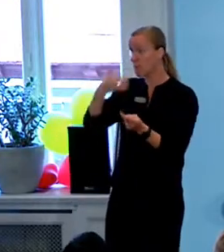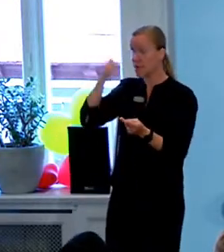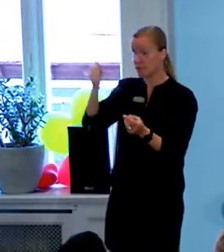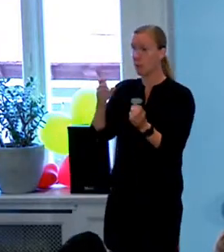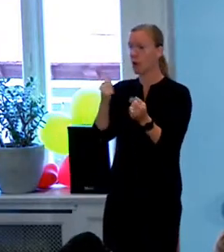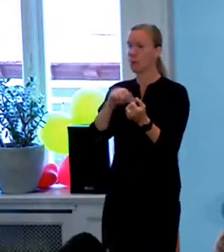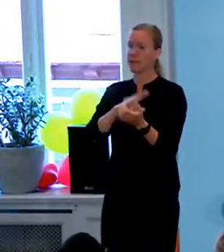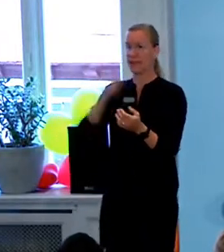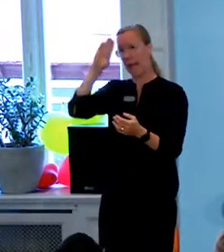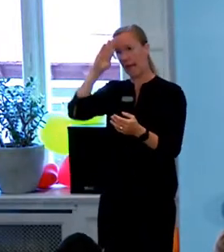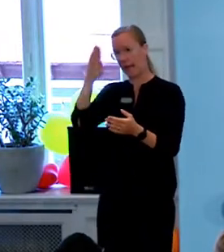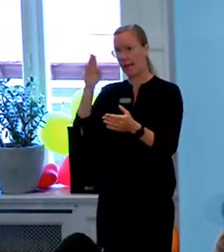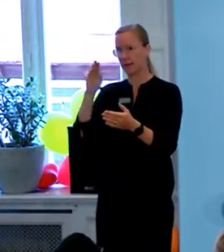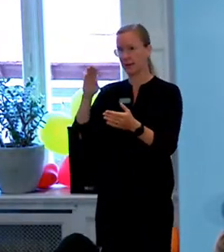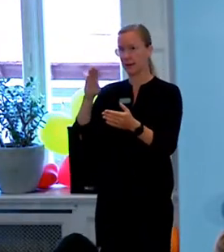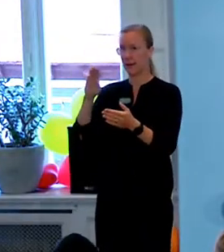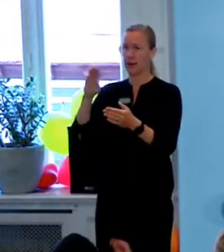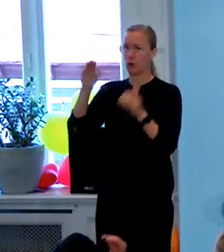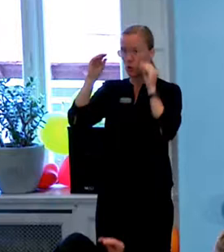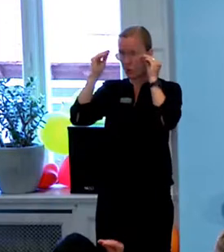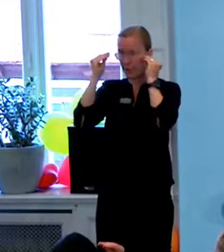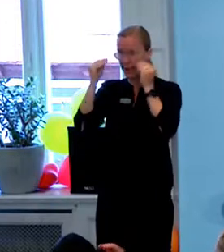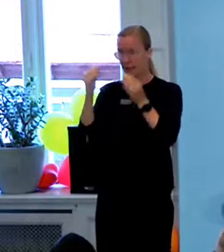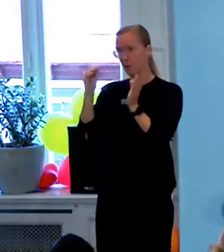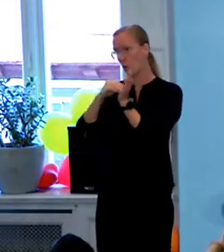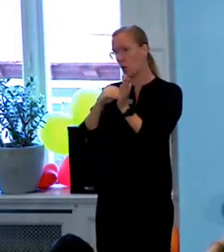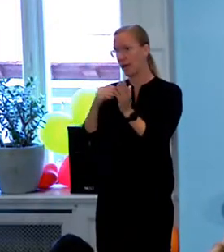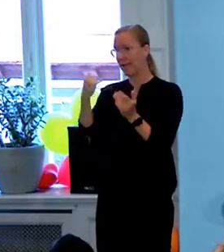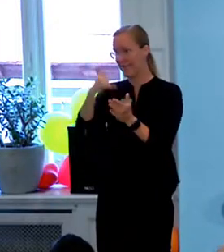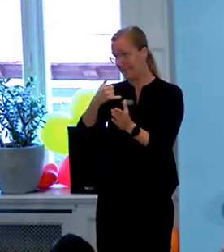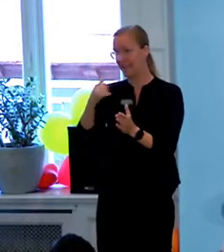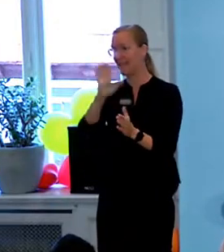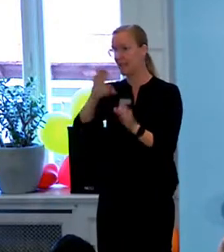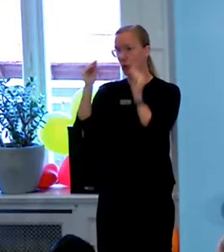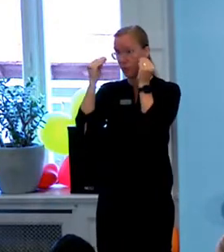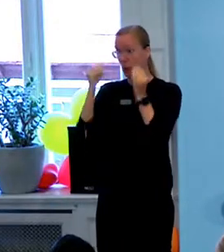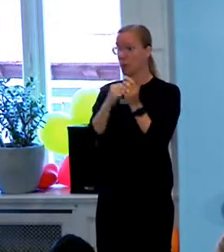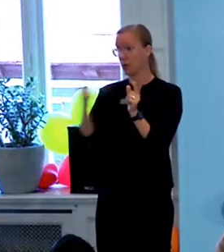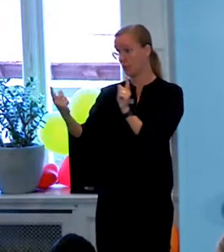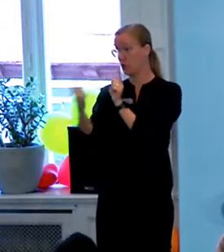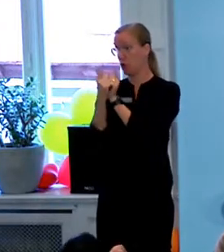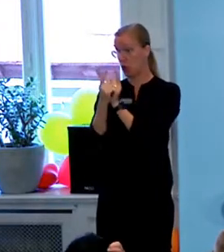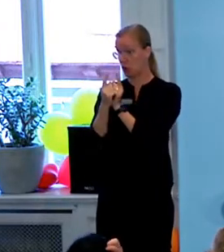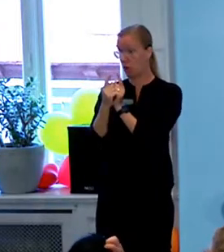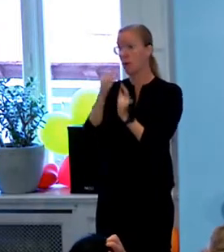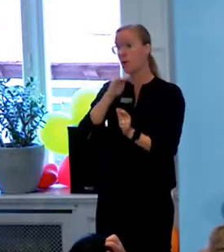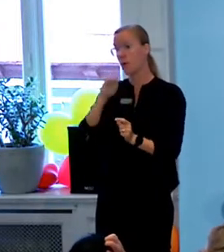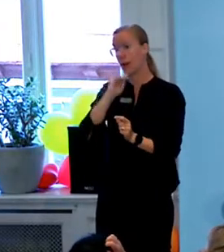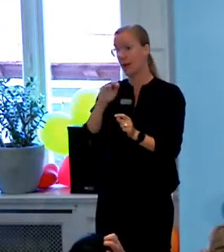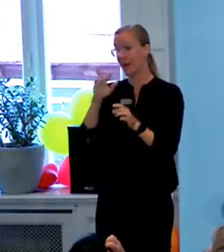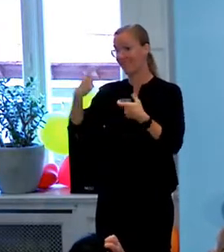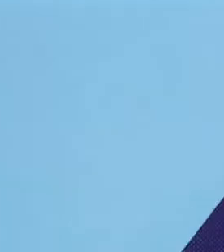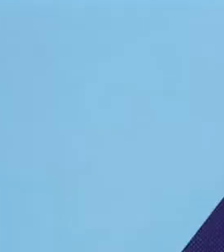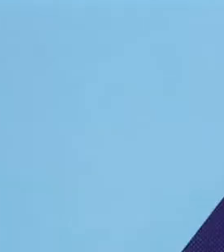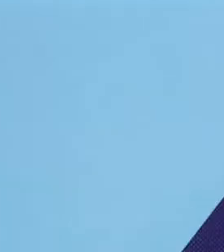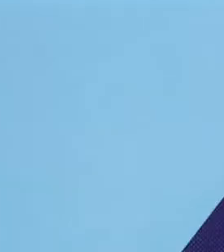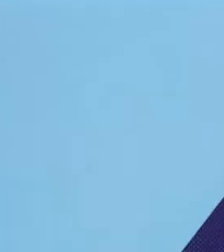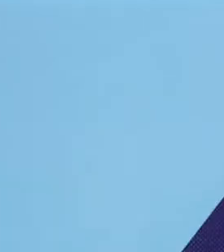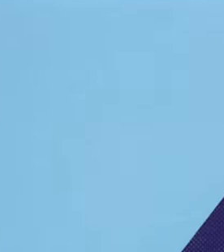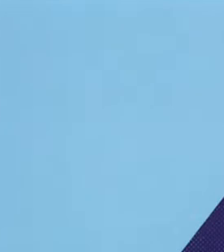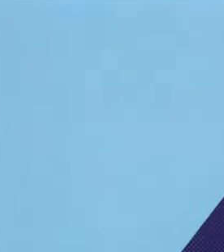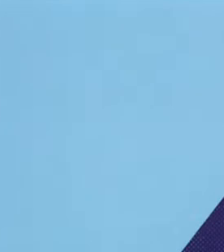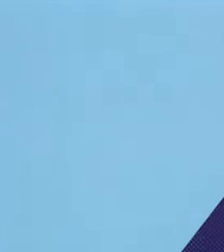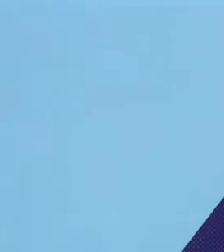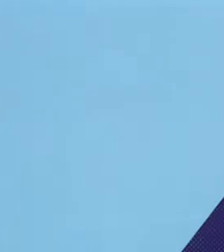hedersvåld i läkarutbildningen till exempel, då tror jag att det är ganska meningslöst, därför att de som möter unga utsatta för hedersvåld i olika positioner behöver kunna